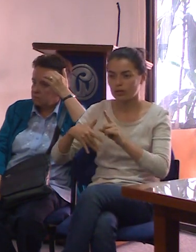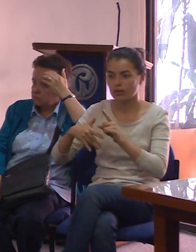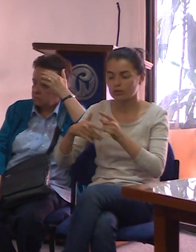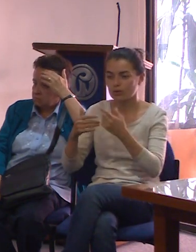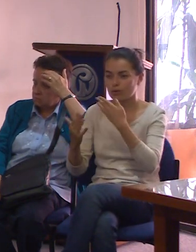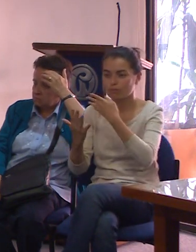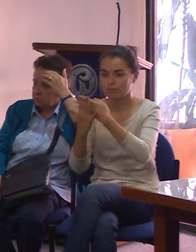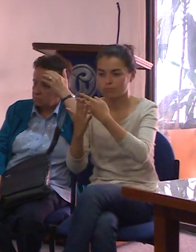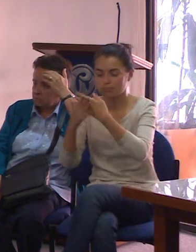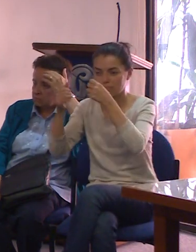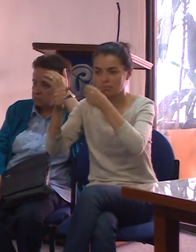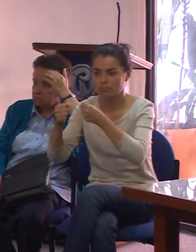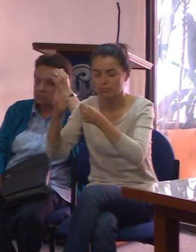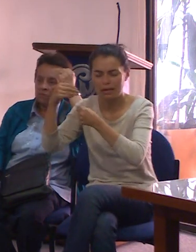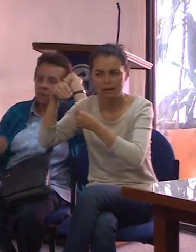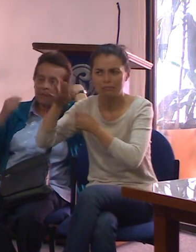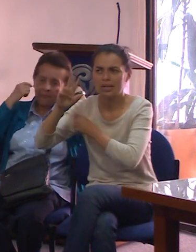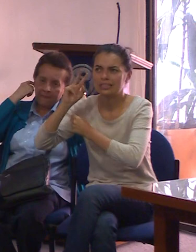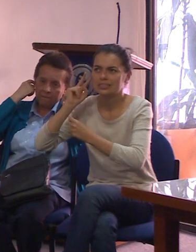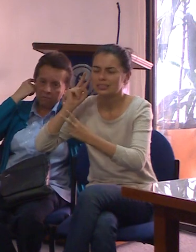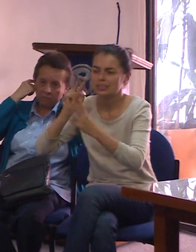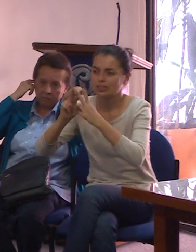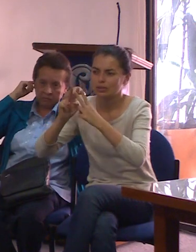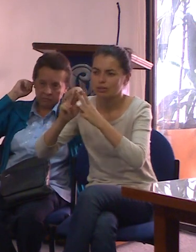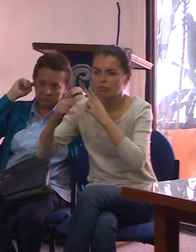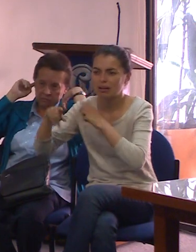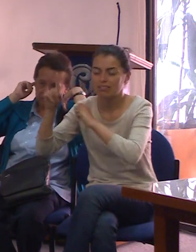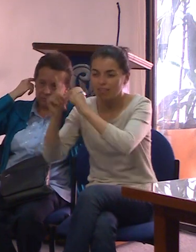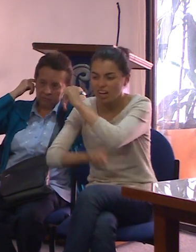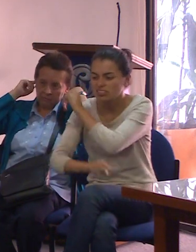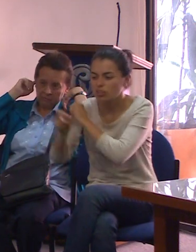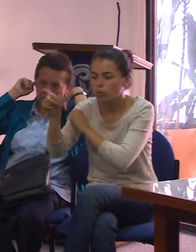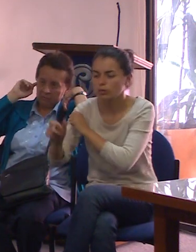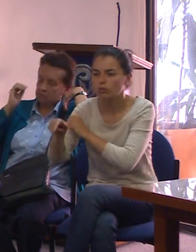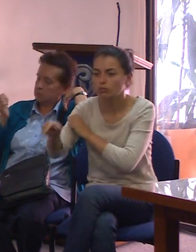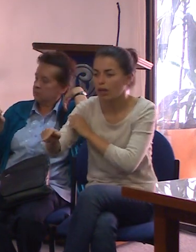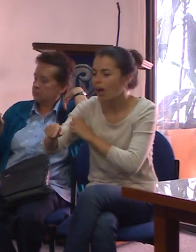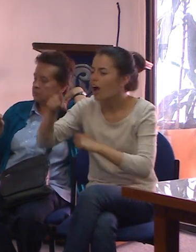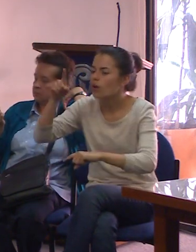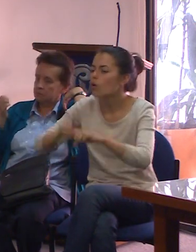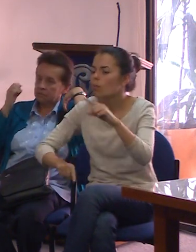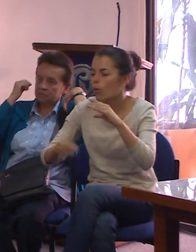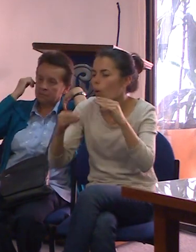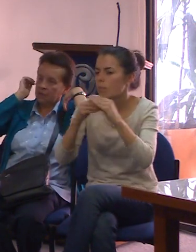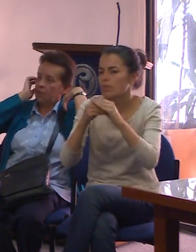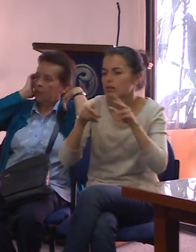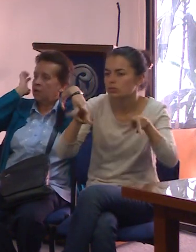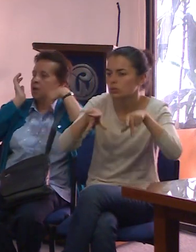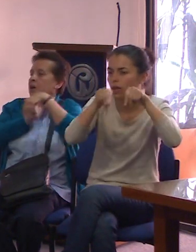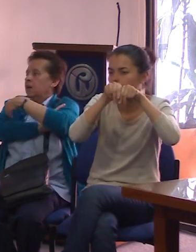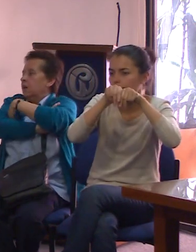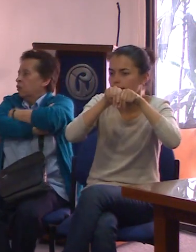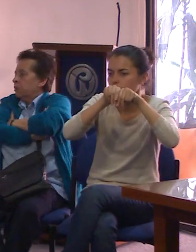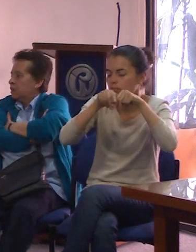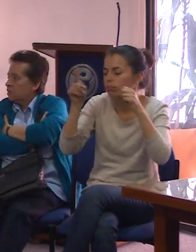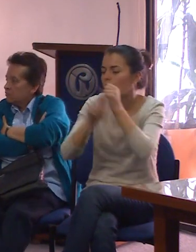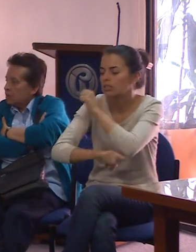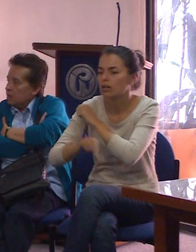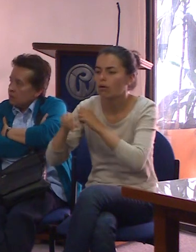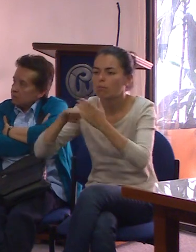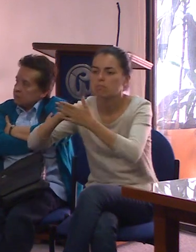carcelarios es como una forma de castigar a la persona que no se pudo adaptar a una realidad o a un, sí,